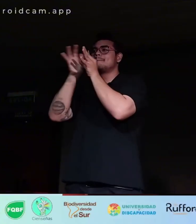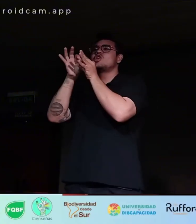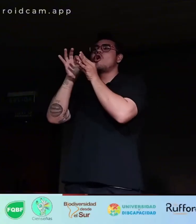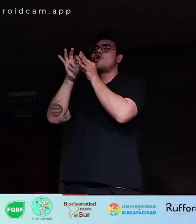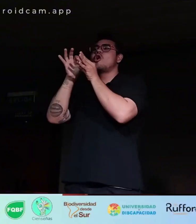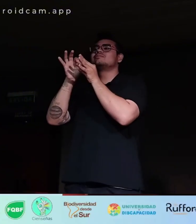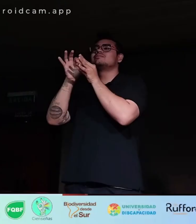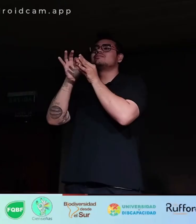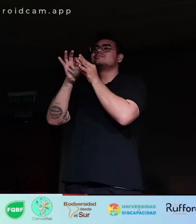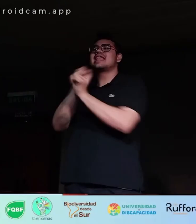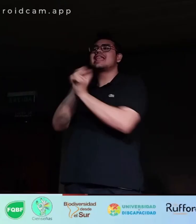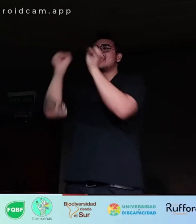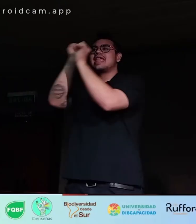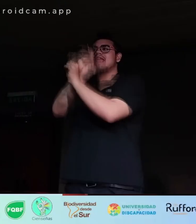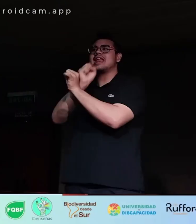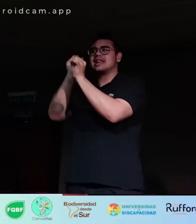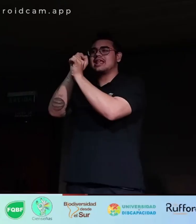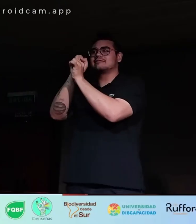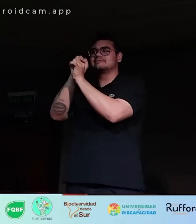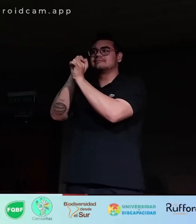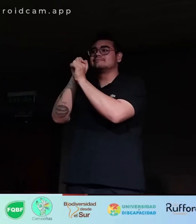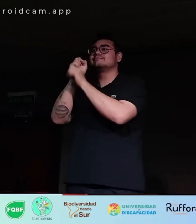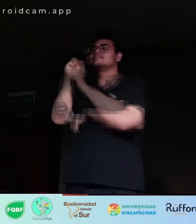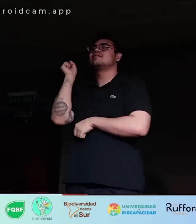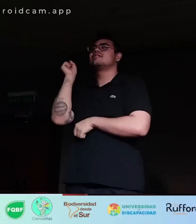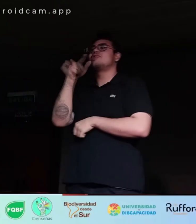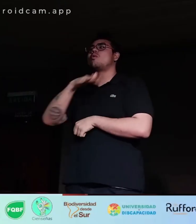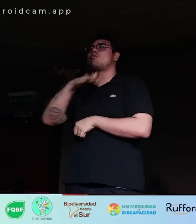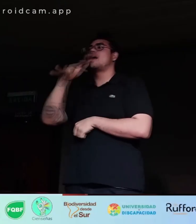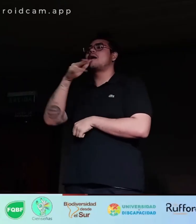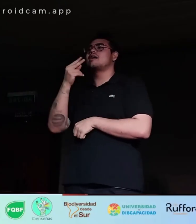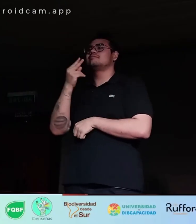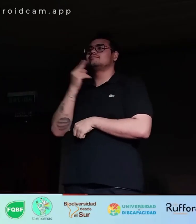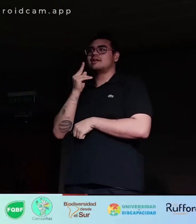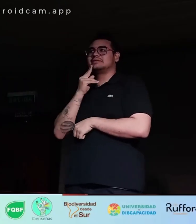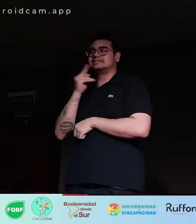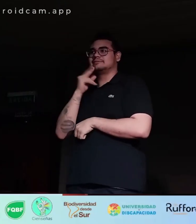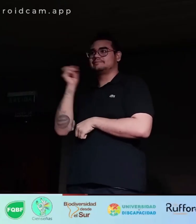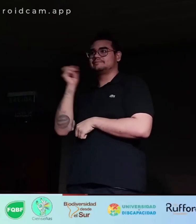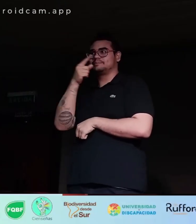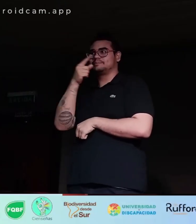La Universidad de Villa Mercedes, Universidad Nacional de Villa Mercedes, y